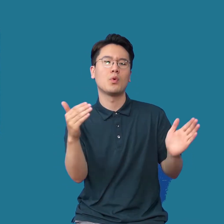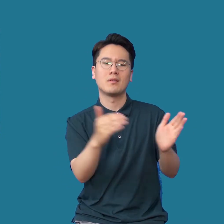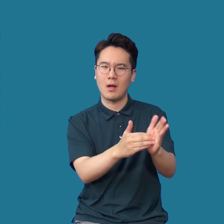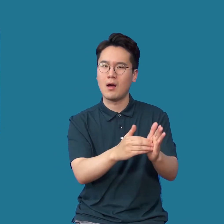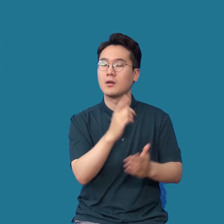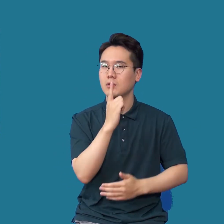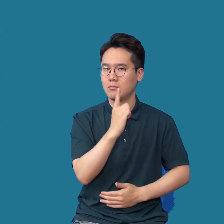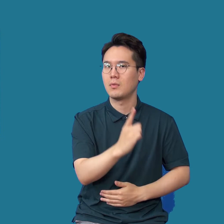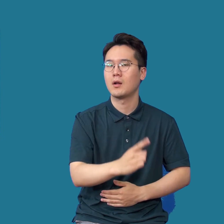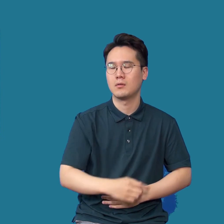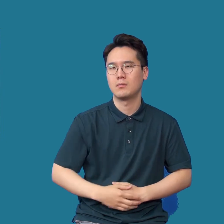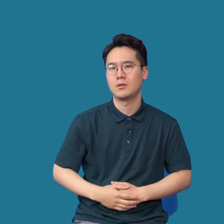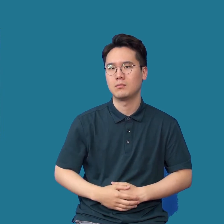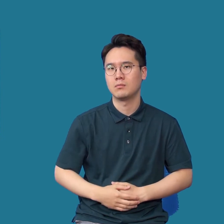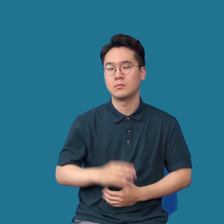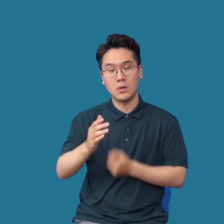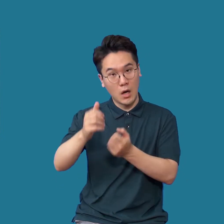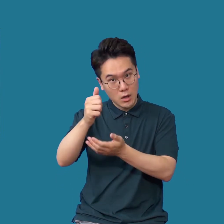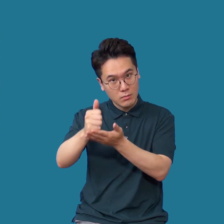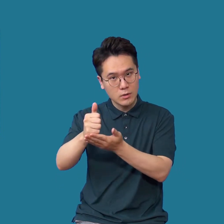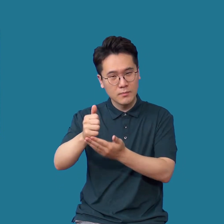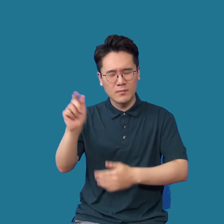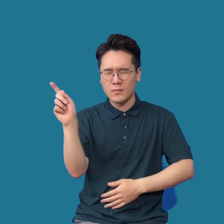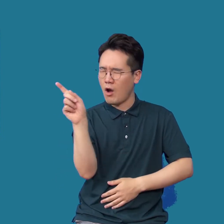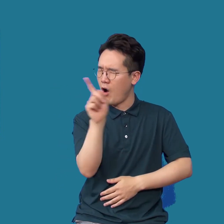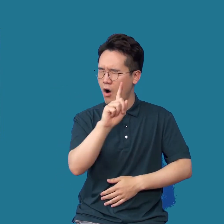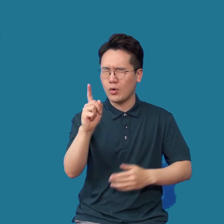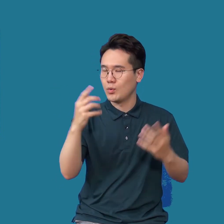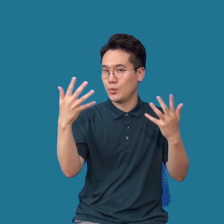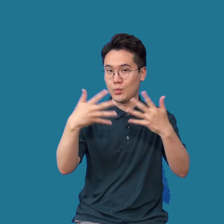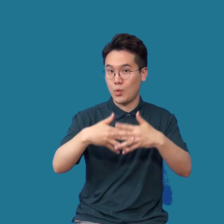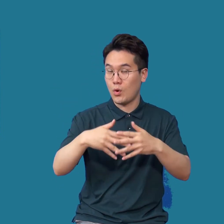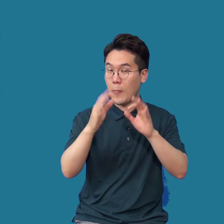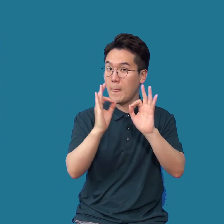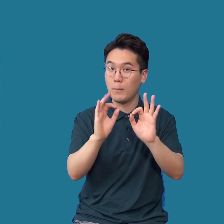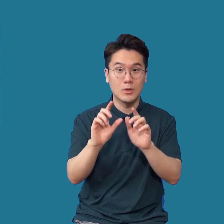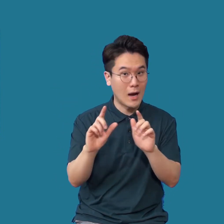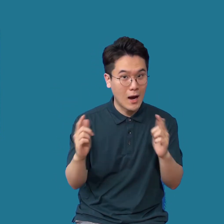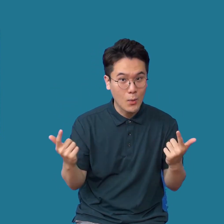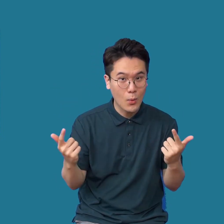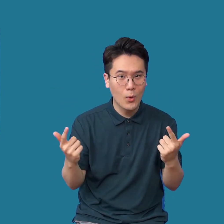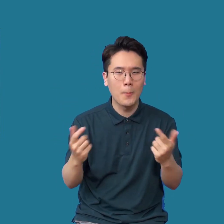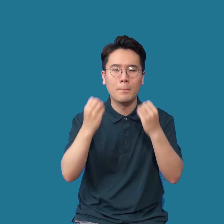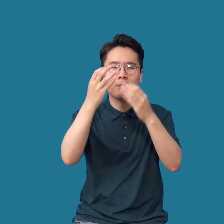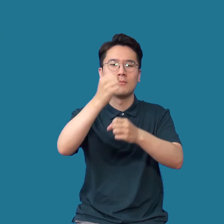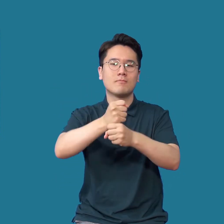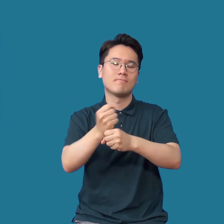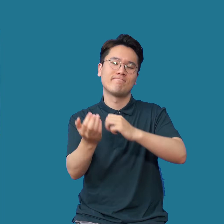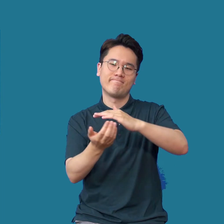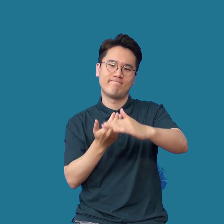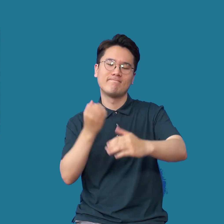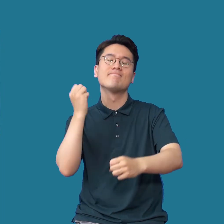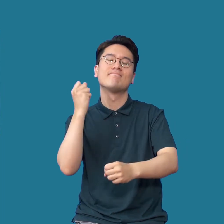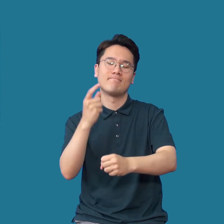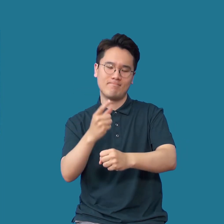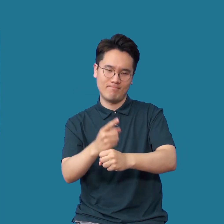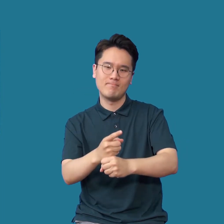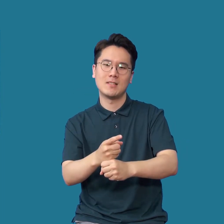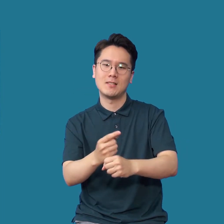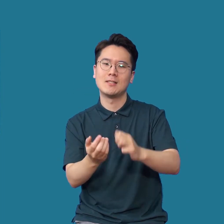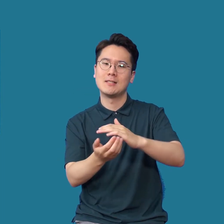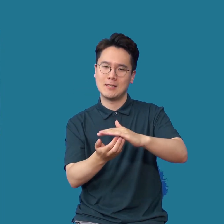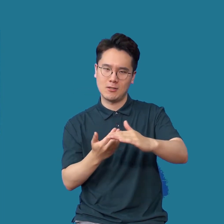하나님은 어떤 조건도 보지 않고 창세전에 벌써 나를 예정하셨지요. 그리고 우리의